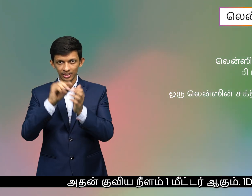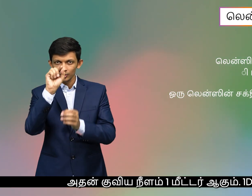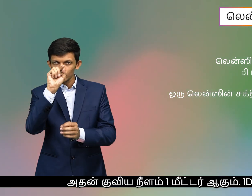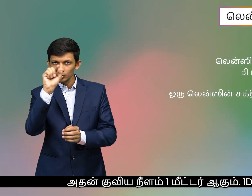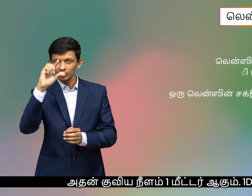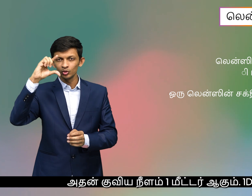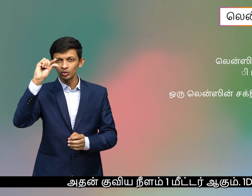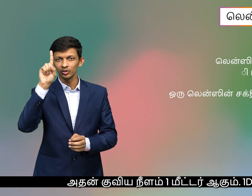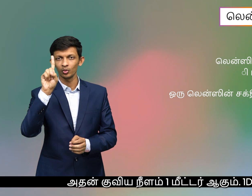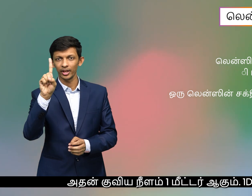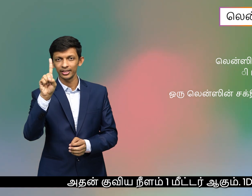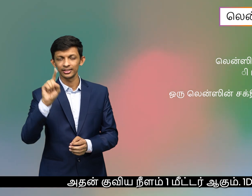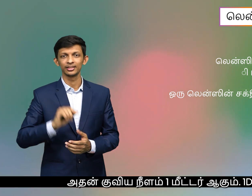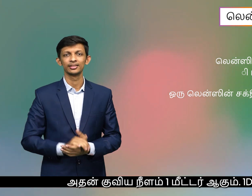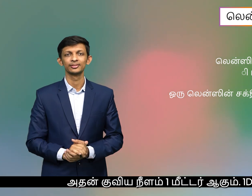கழித்தல் 1.